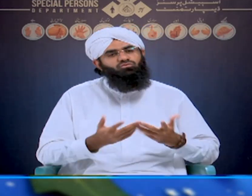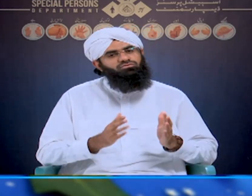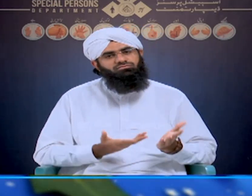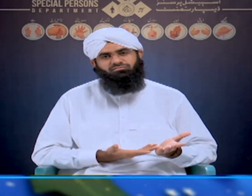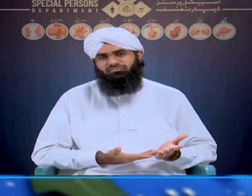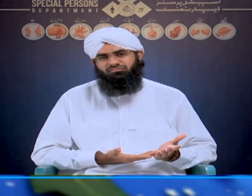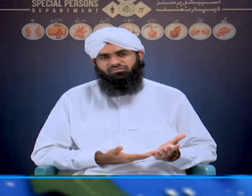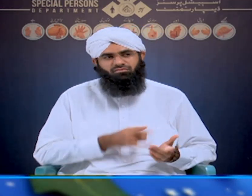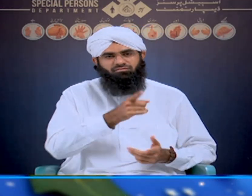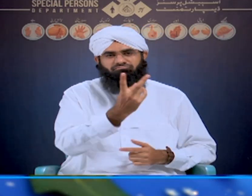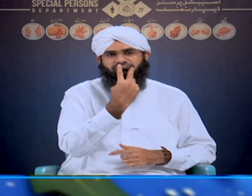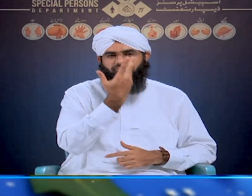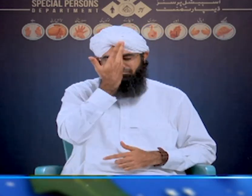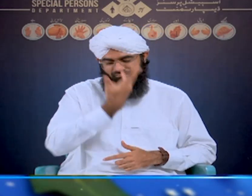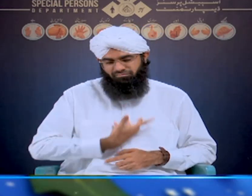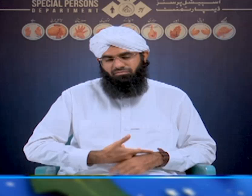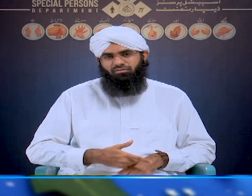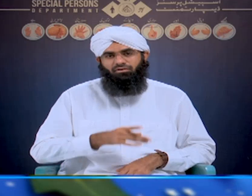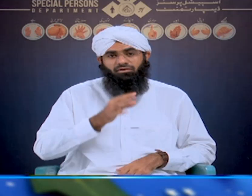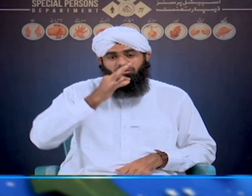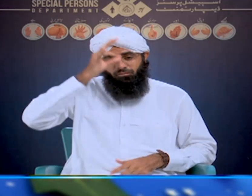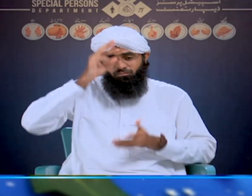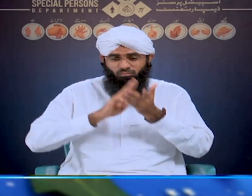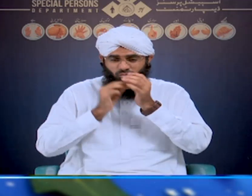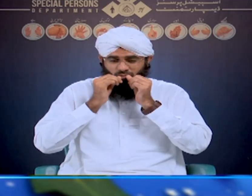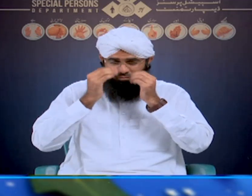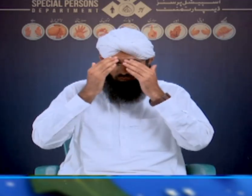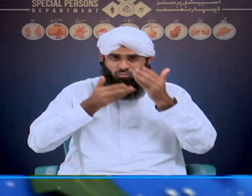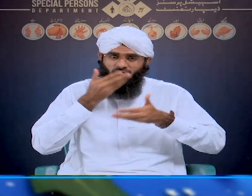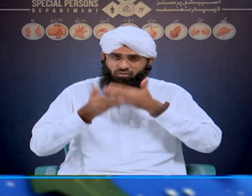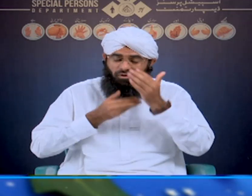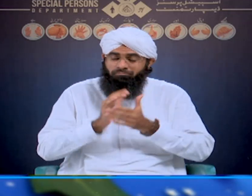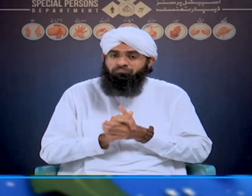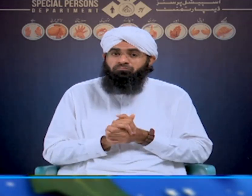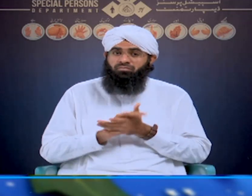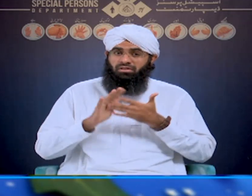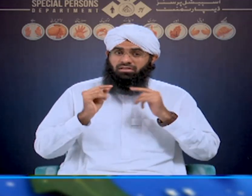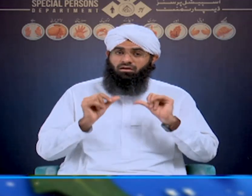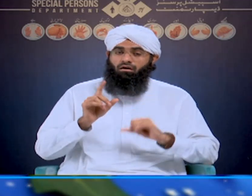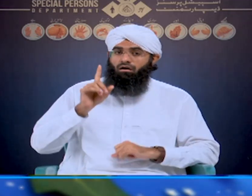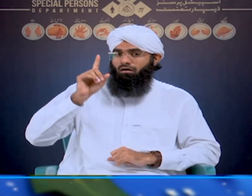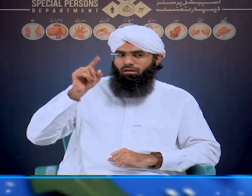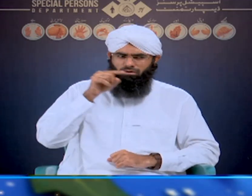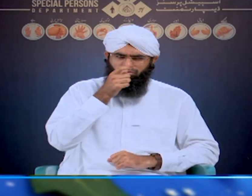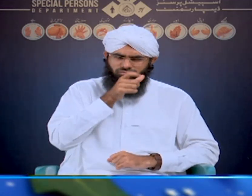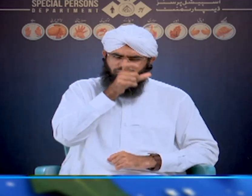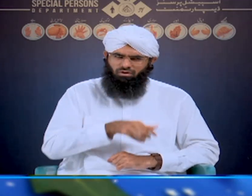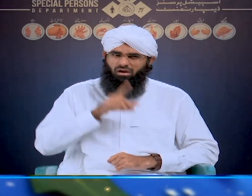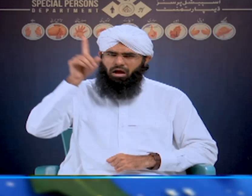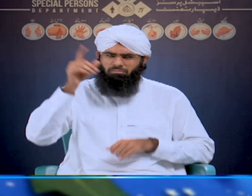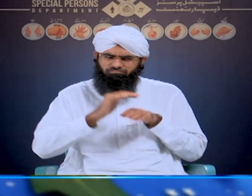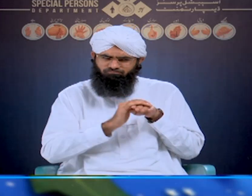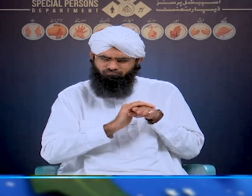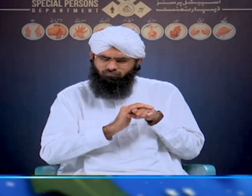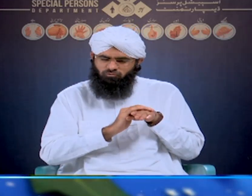کر دیا جسے آپ ملاحظہ فرما رہے ہیں. تو سرور دو عالم صلی اللہ علیہ وآلہ وسلم نے ارشاد فرمایا, اللہ عز و جل جب کسی بندے